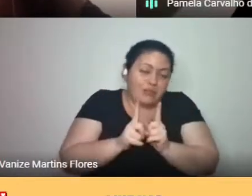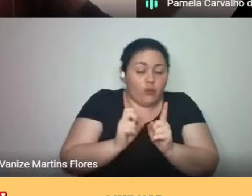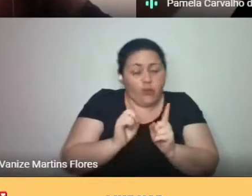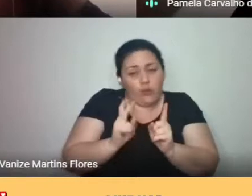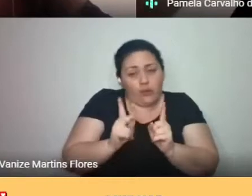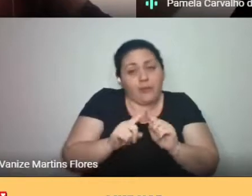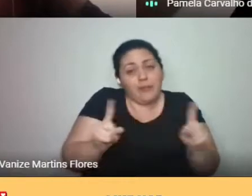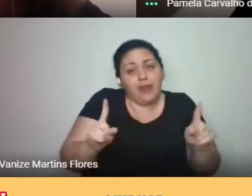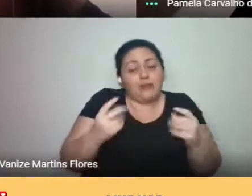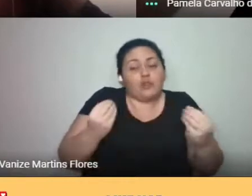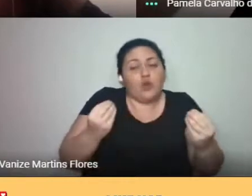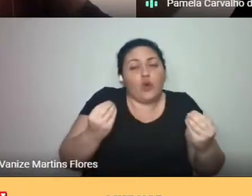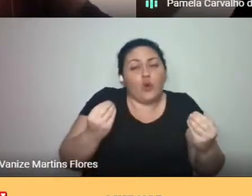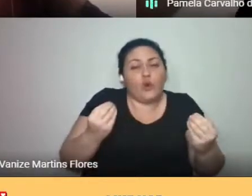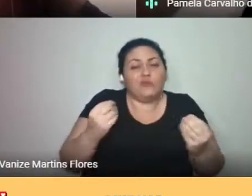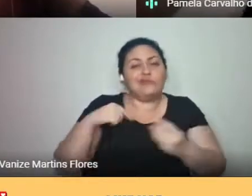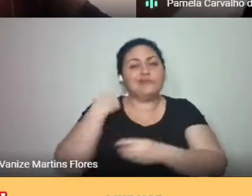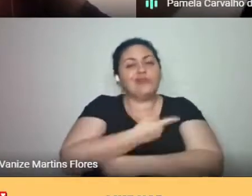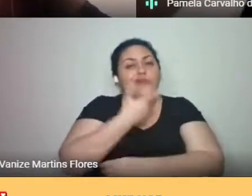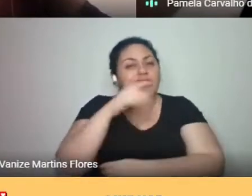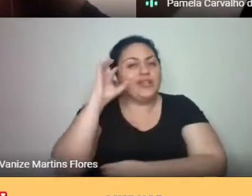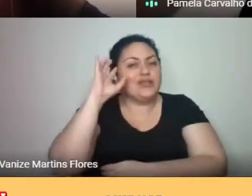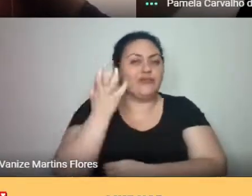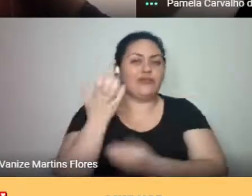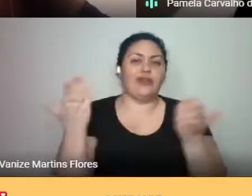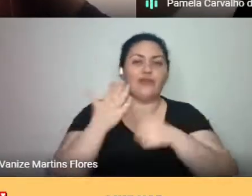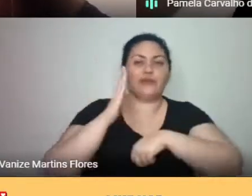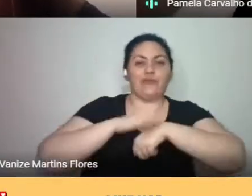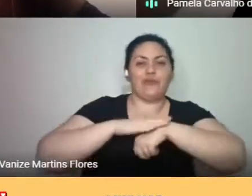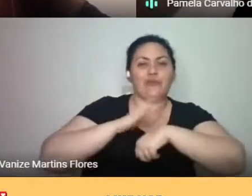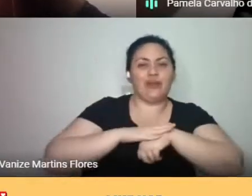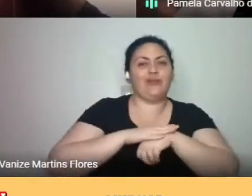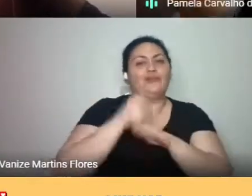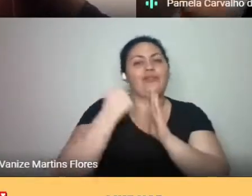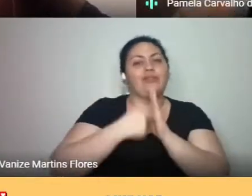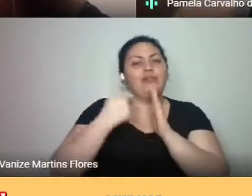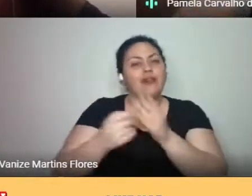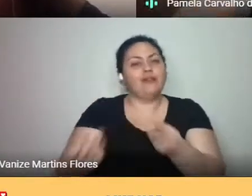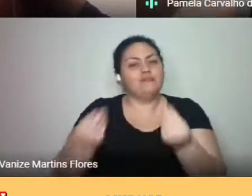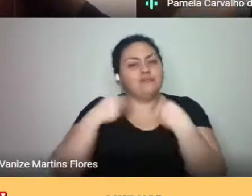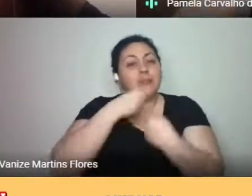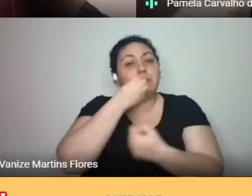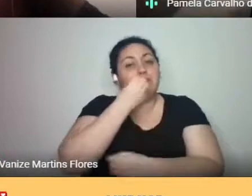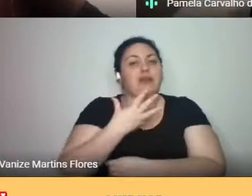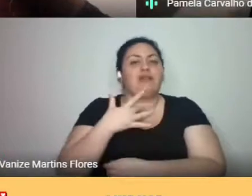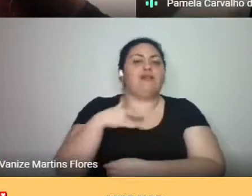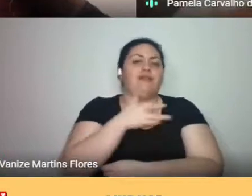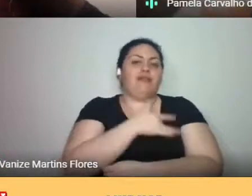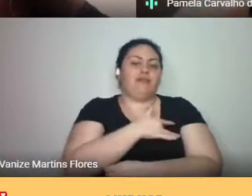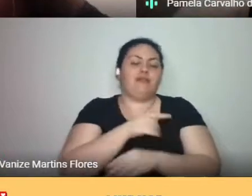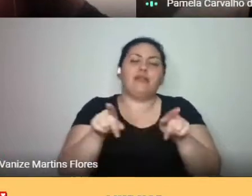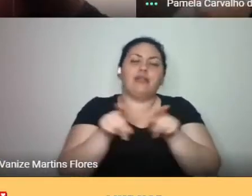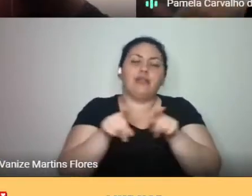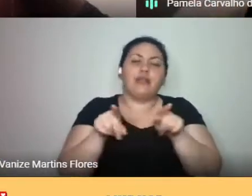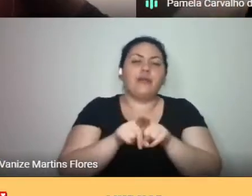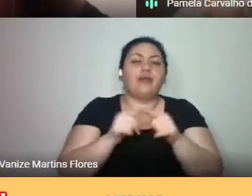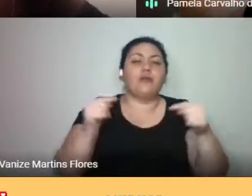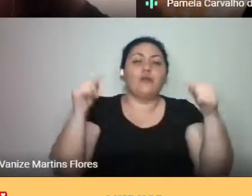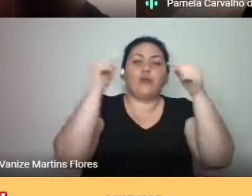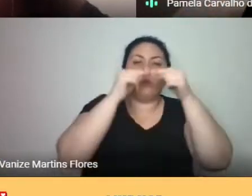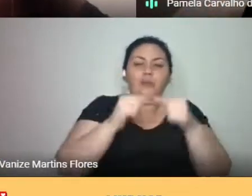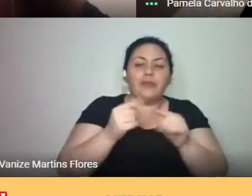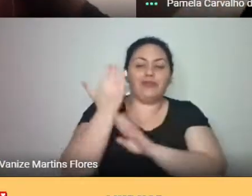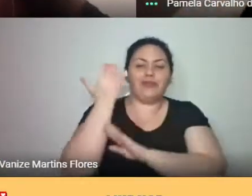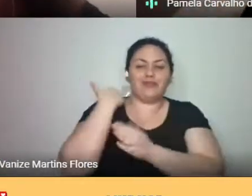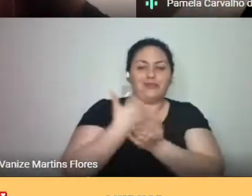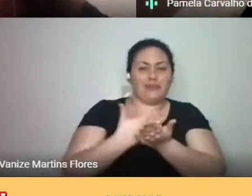Para tentar fazer bem para a gente, né? Para que estejam a serviço daquilo que a gente falou no início, né? De nos apoiar, de